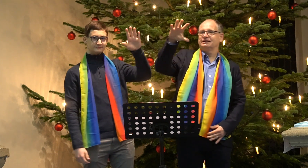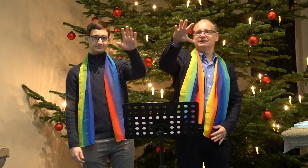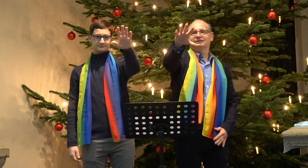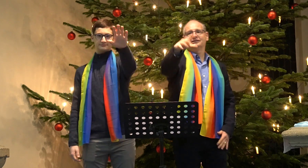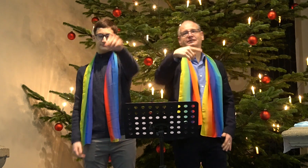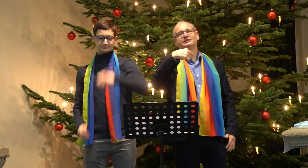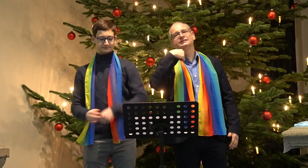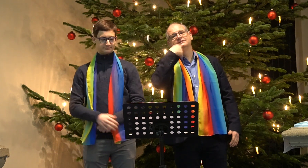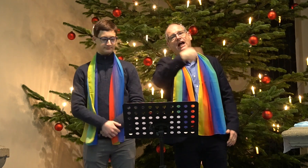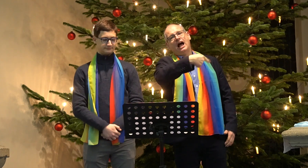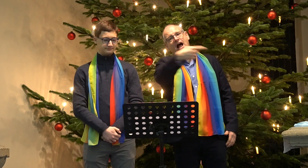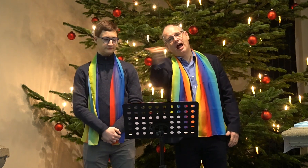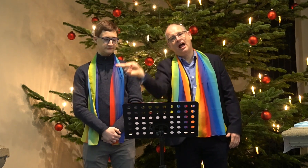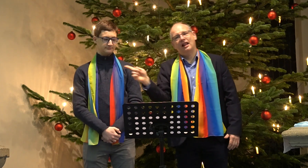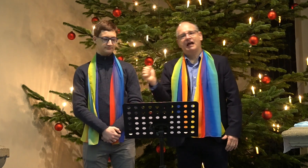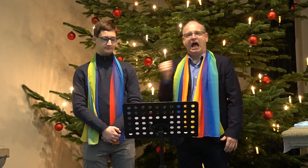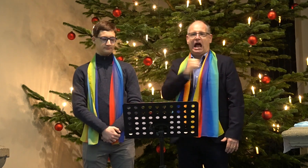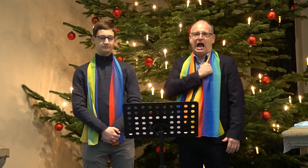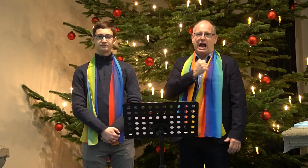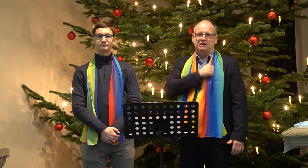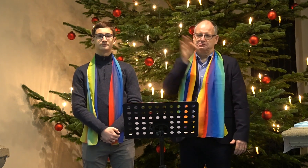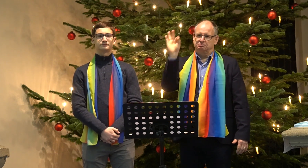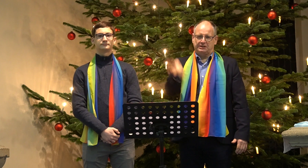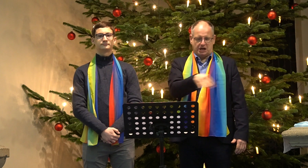Tragt in die Welt ein Licht.